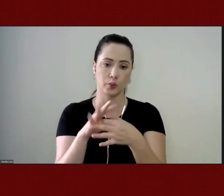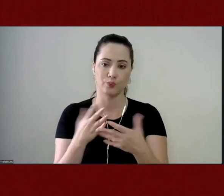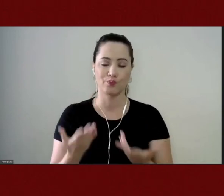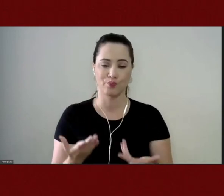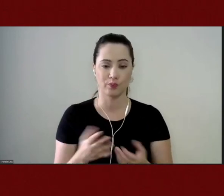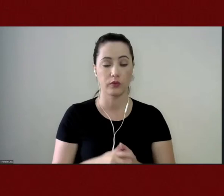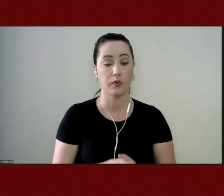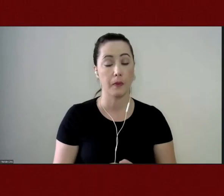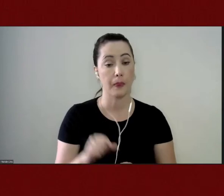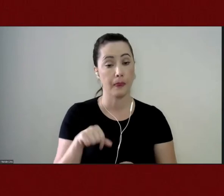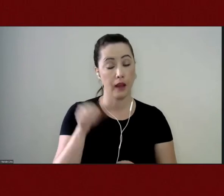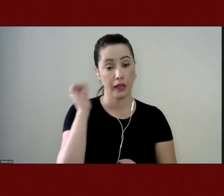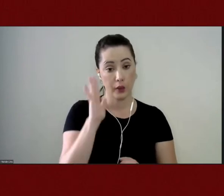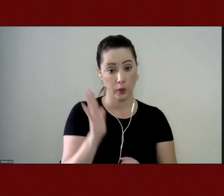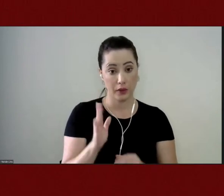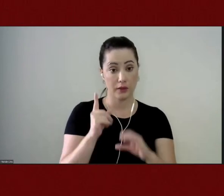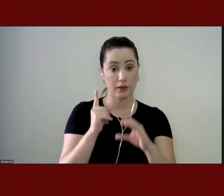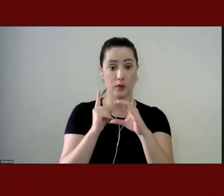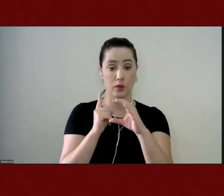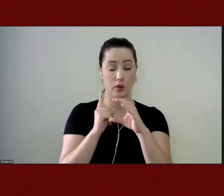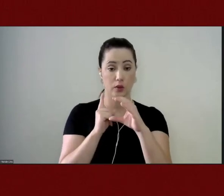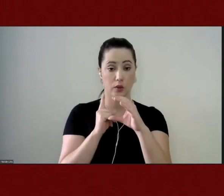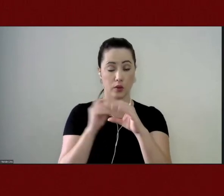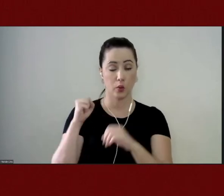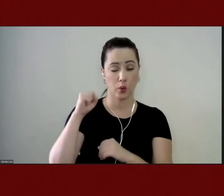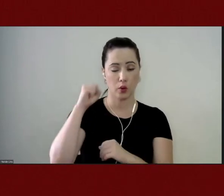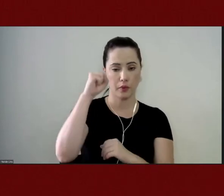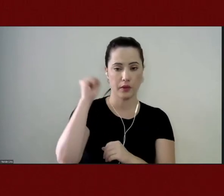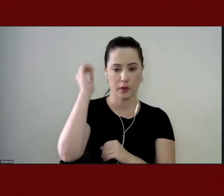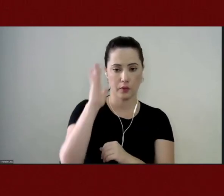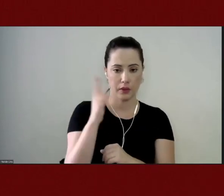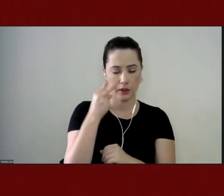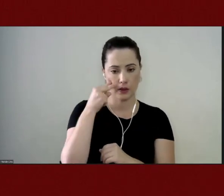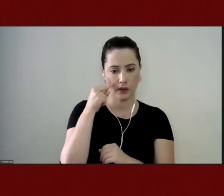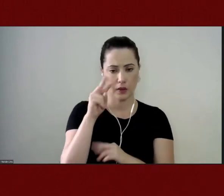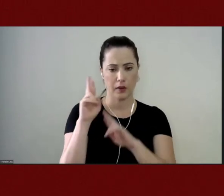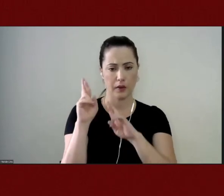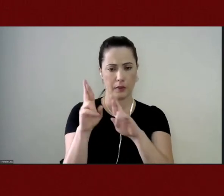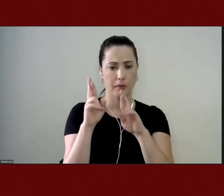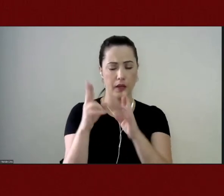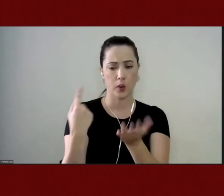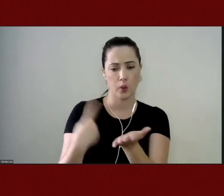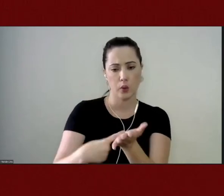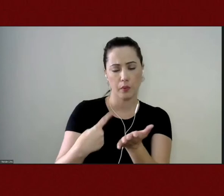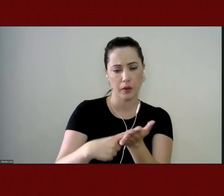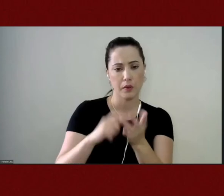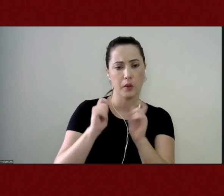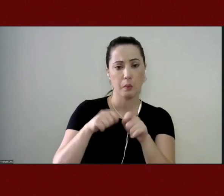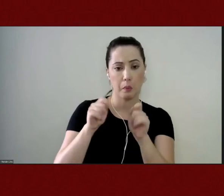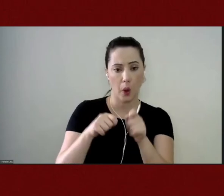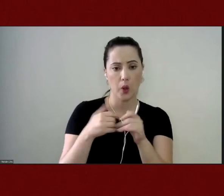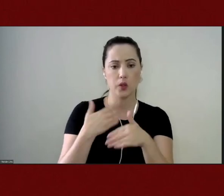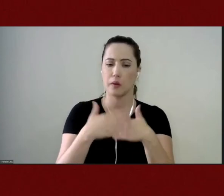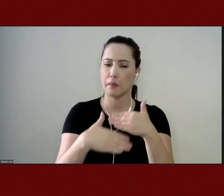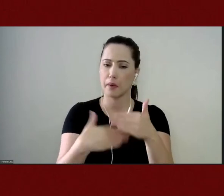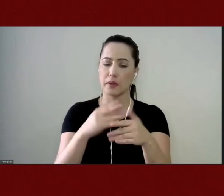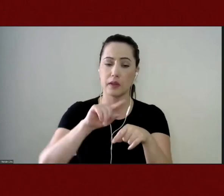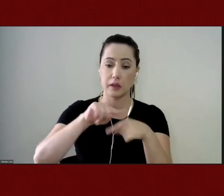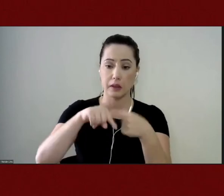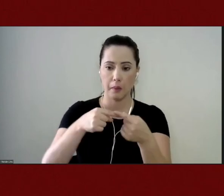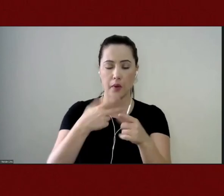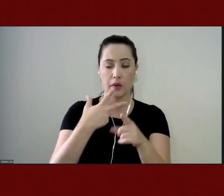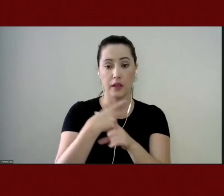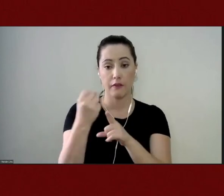brasileiros esperam que a grande aliança antifascista possa permanecer de pé depois da vitória contra Hitler e que